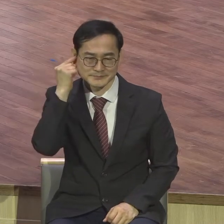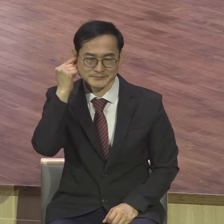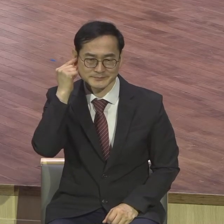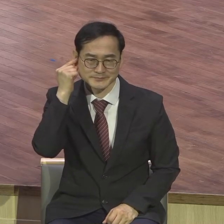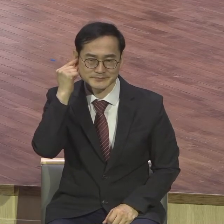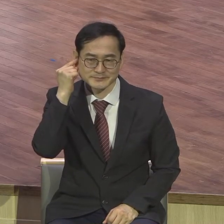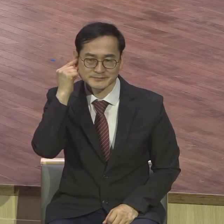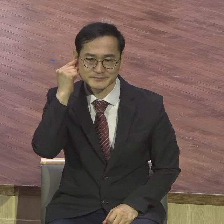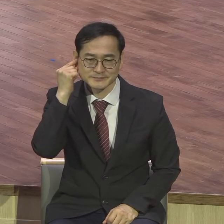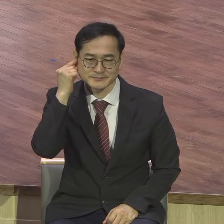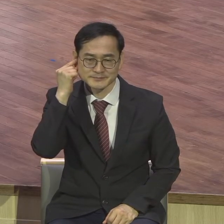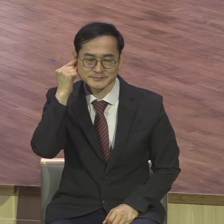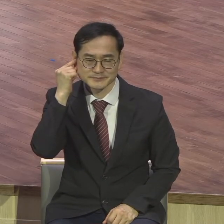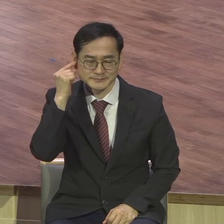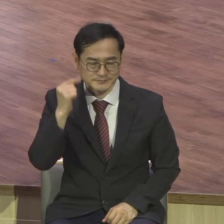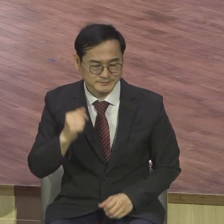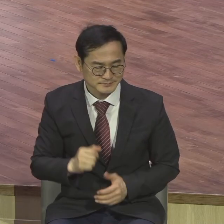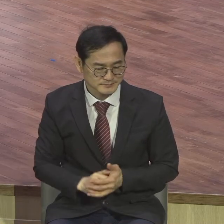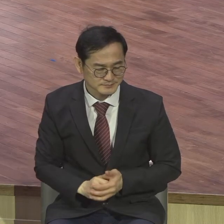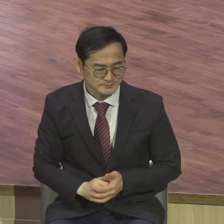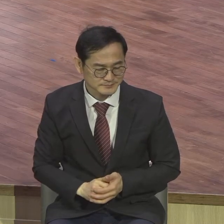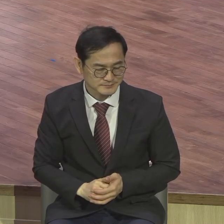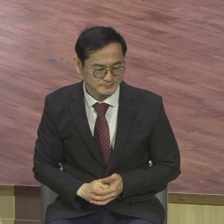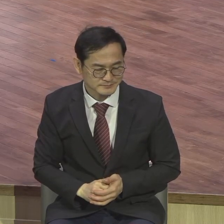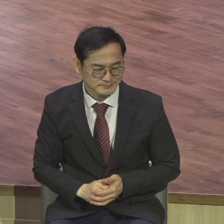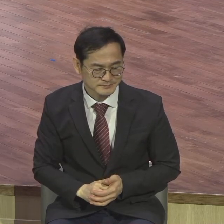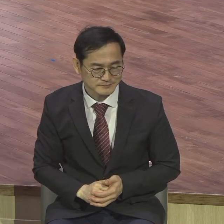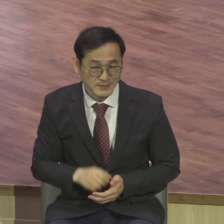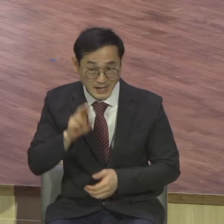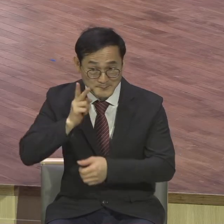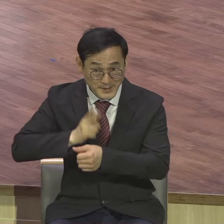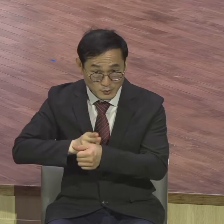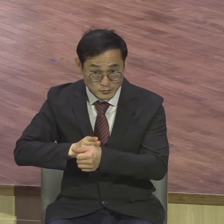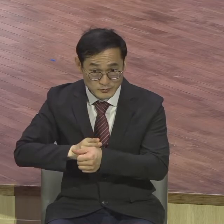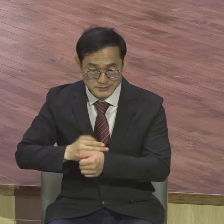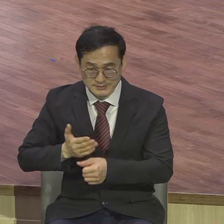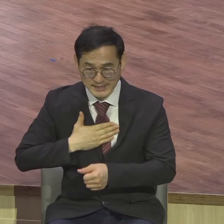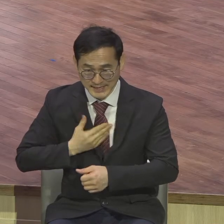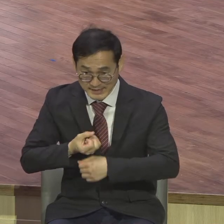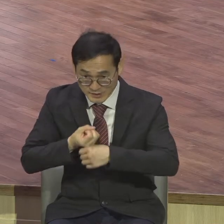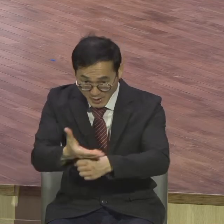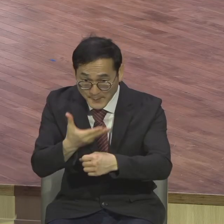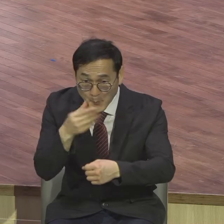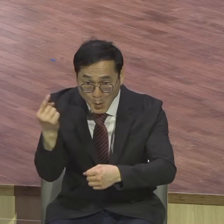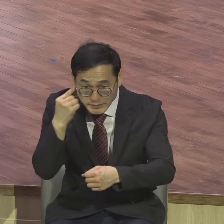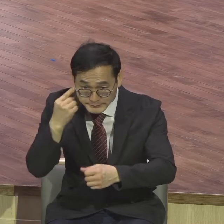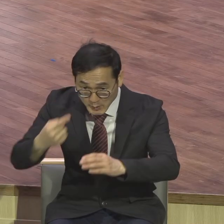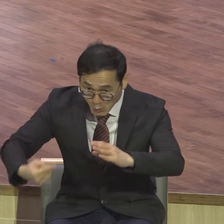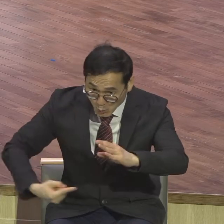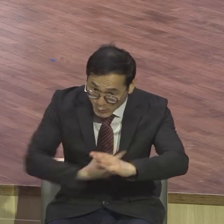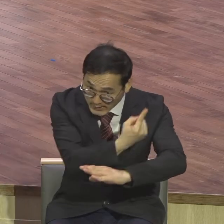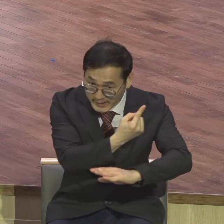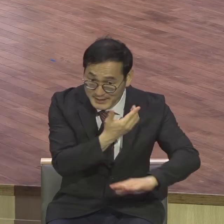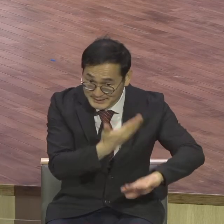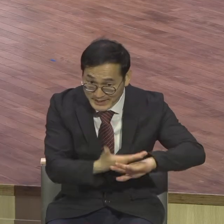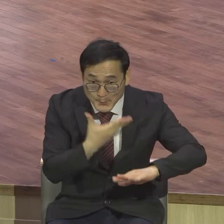8절로 9절에 보면 사도 바울은 자신이 전한 복음 외에 다른 복음을 전하면